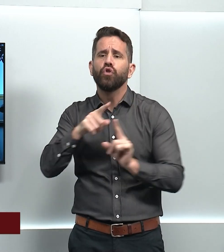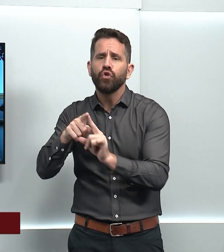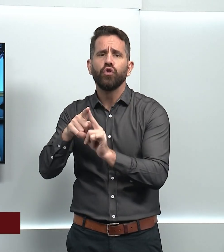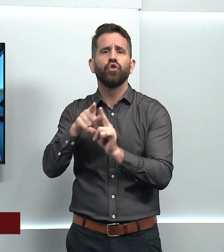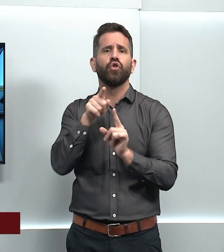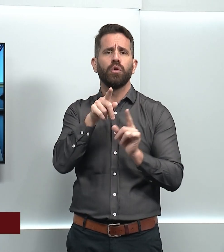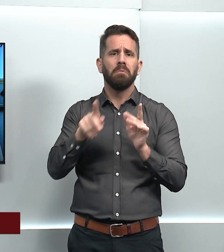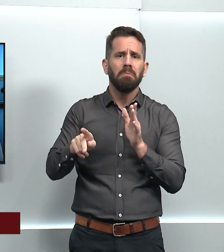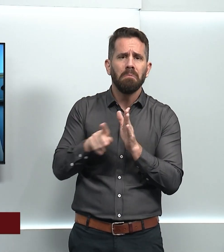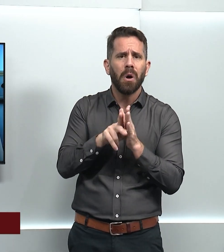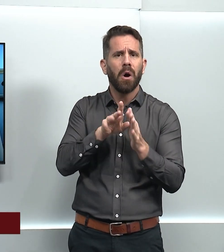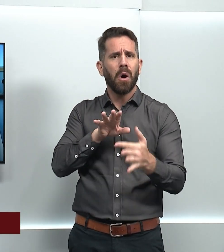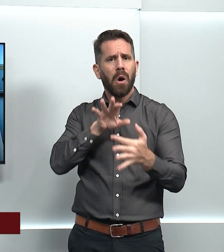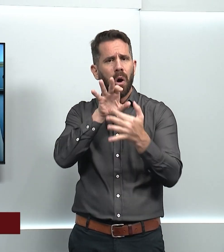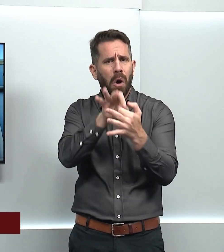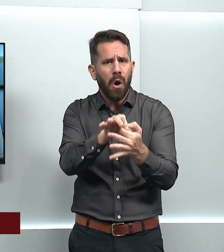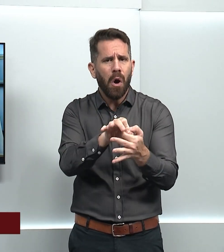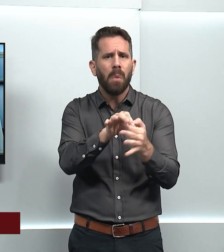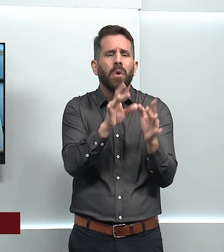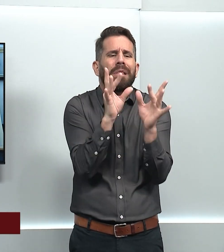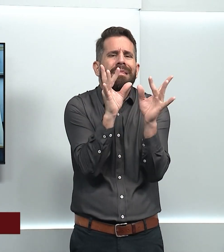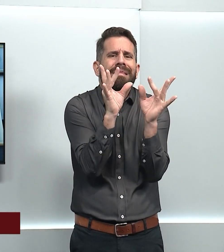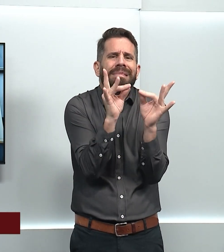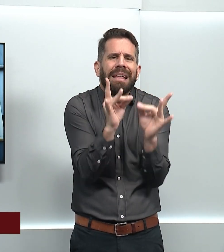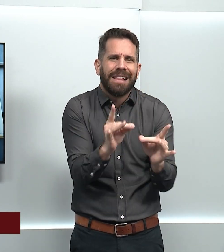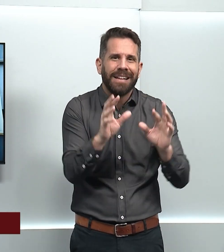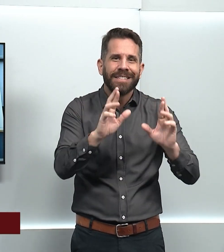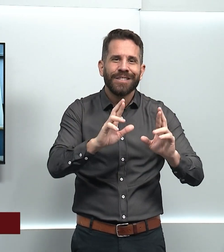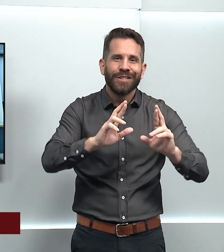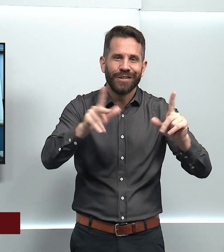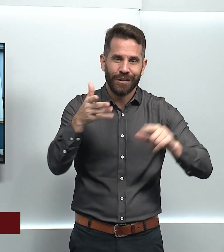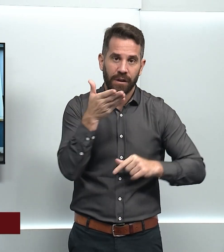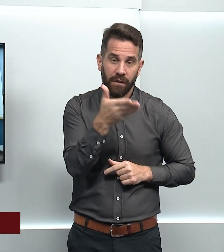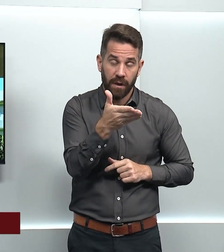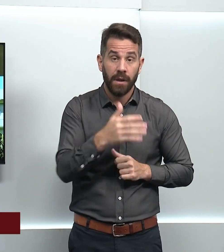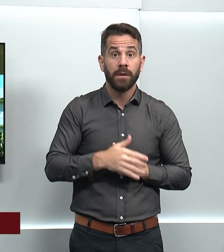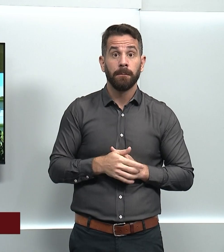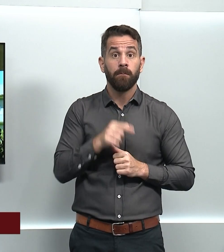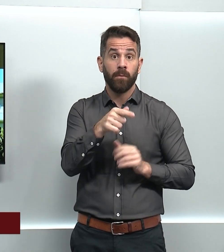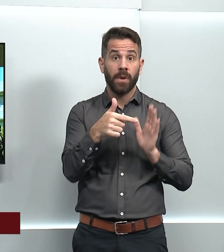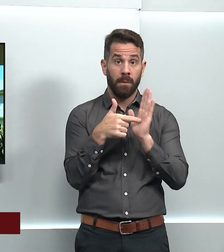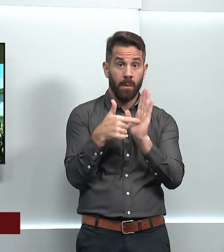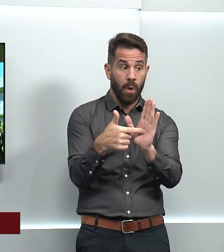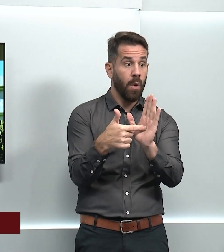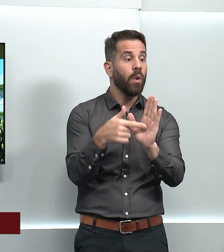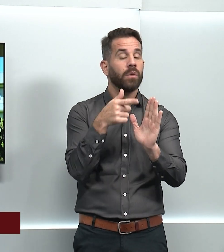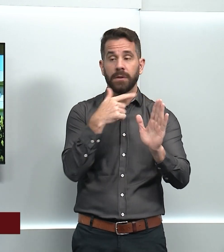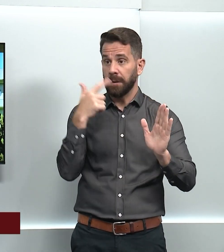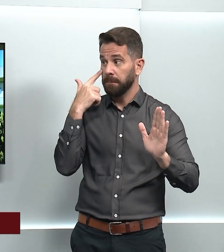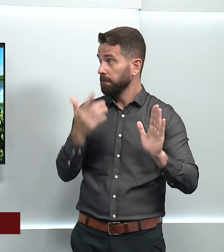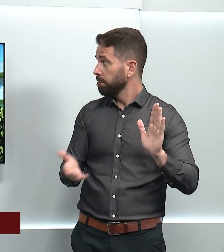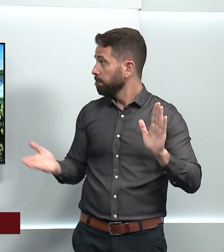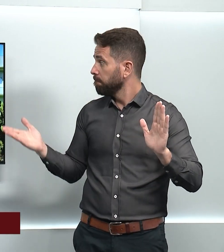rebuscado, muito detalhe. Então ele busca simplificar, ele traz um pouco mais